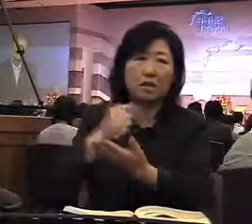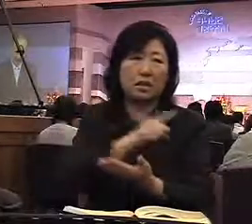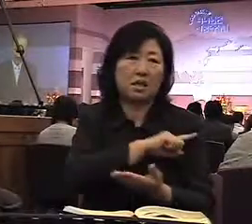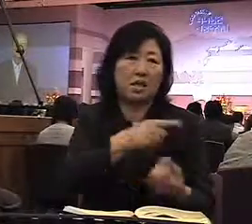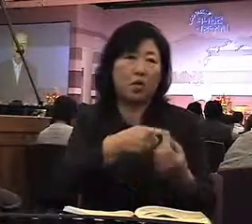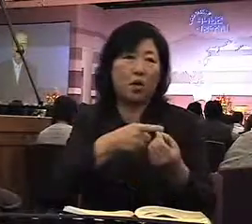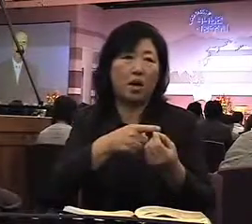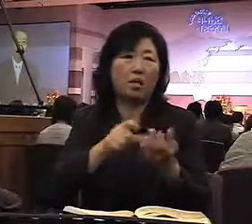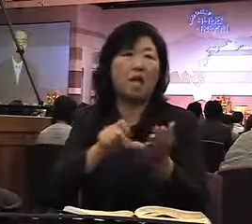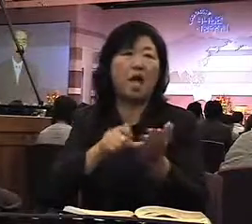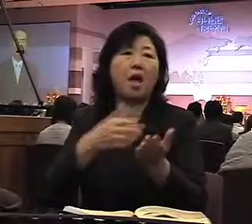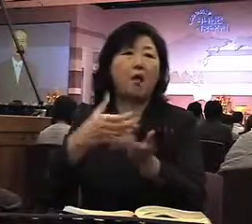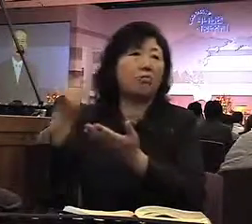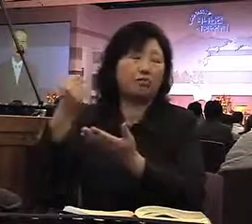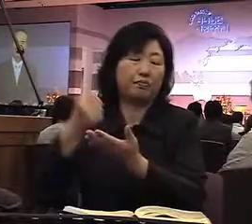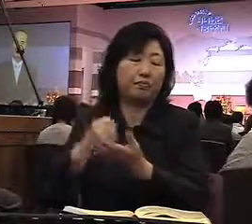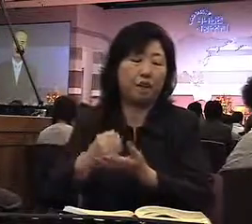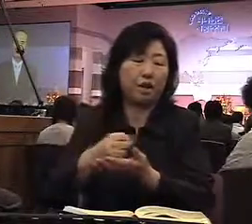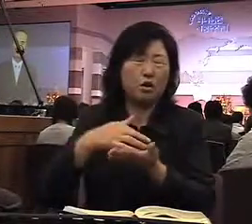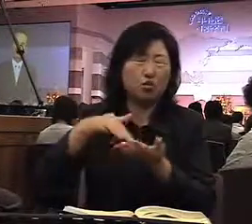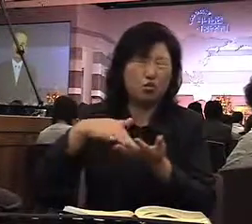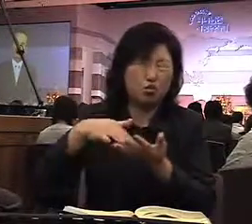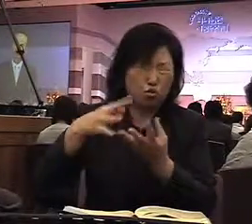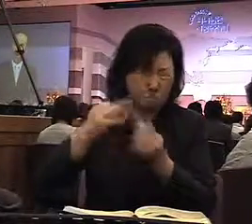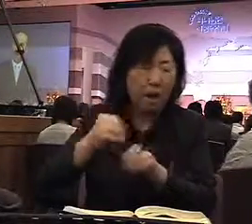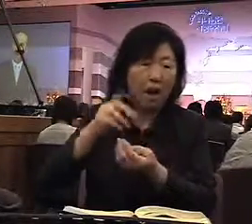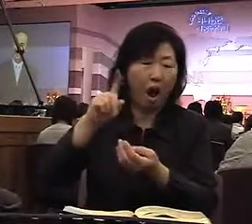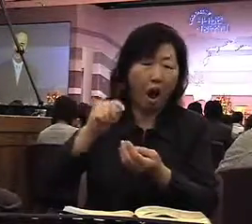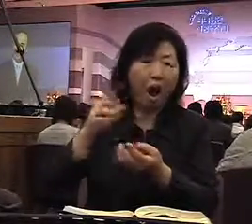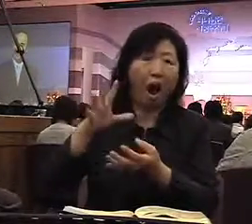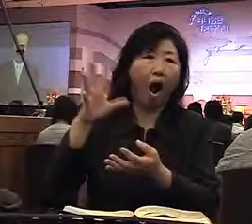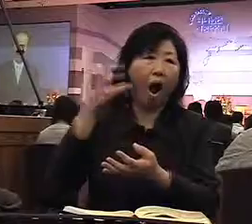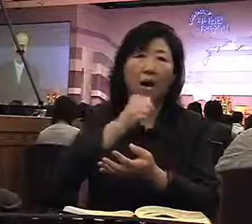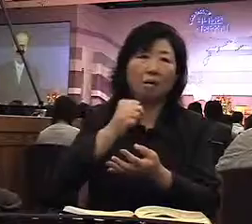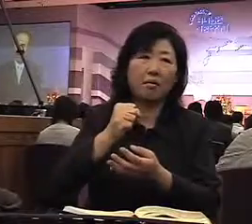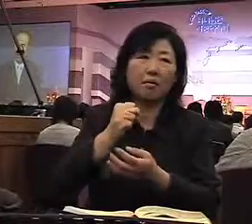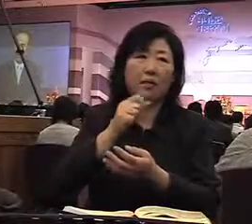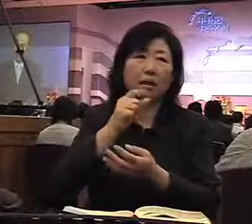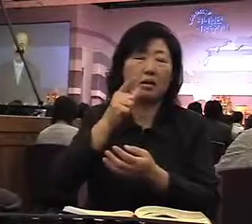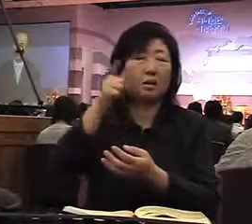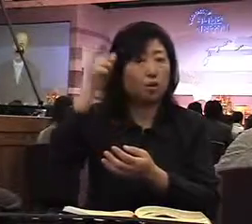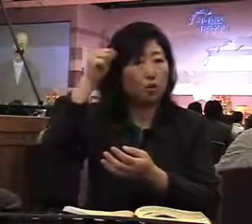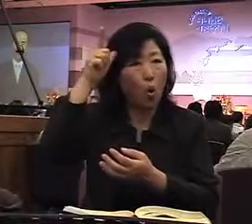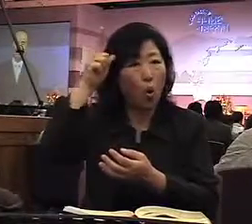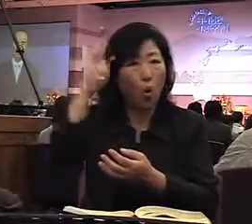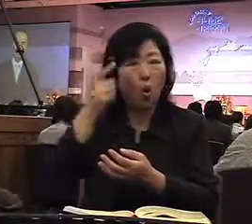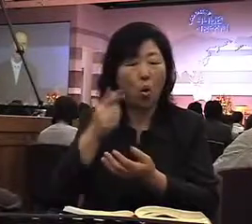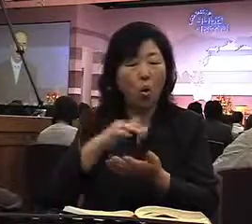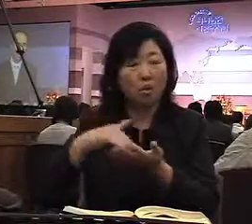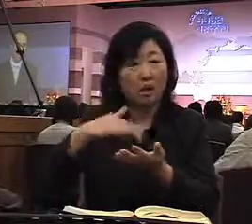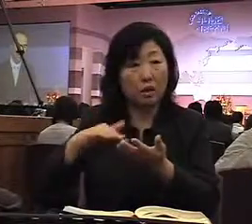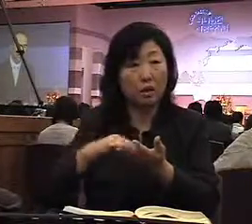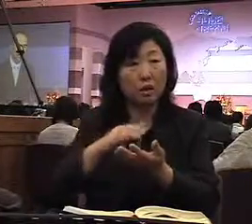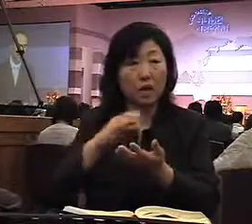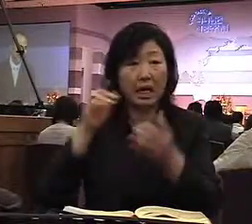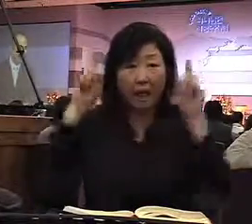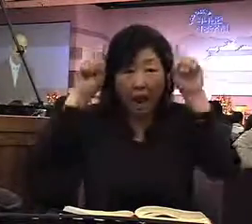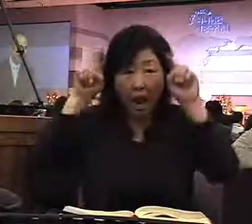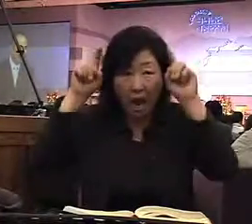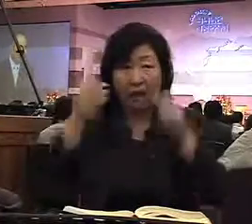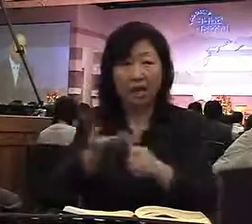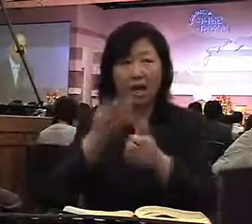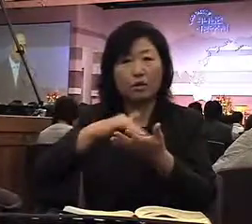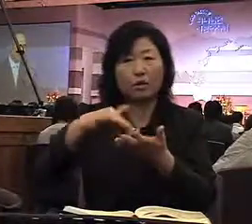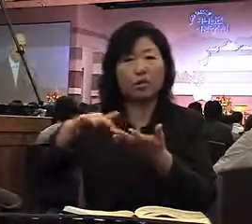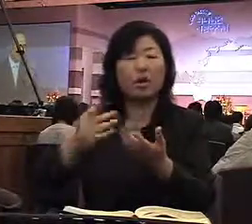것입니다. 수천 수만 마리, 수억 마리의 소보다도 셀 수 없는 양의